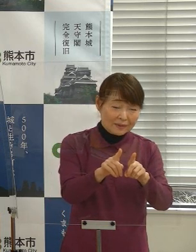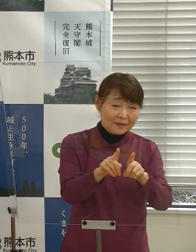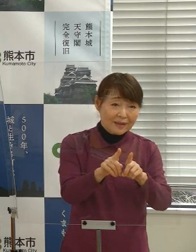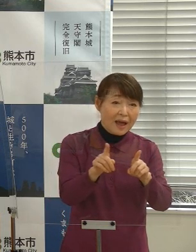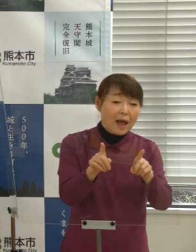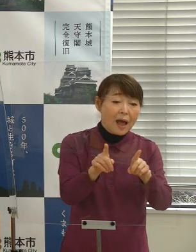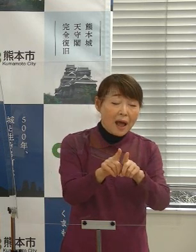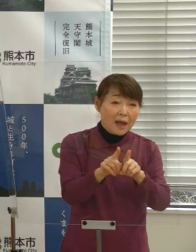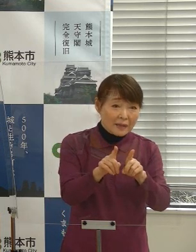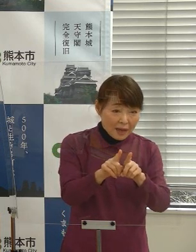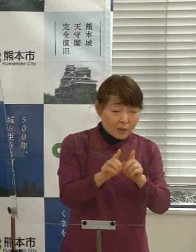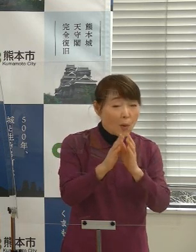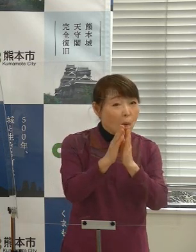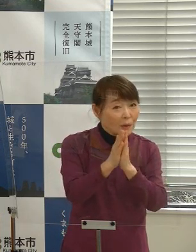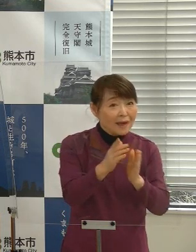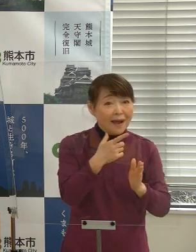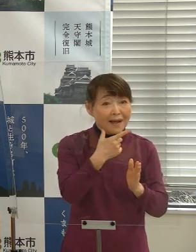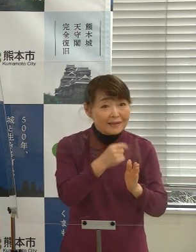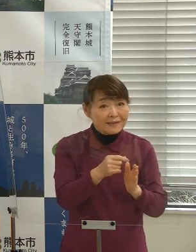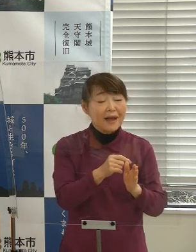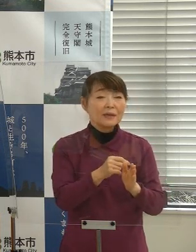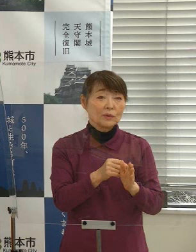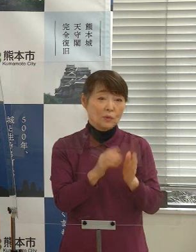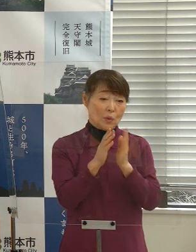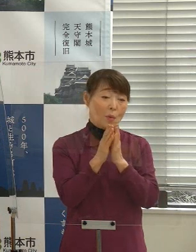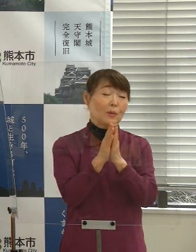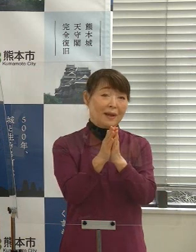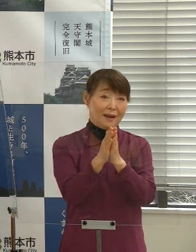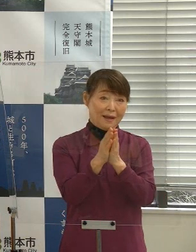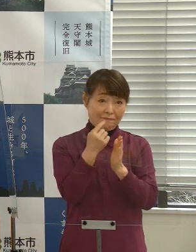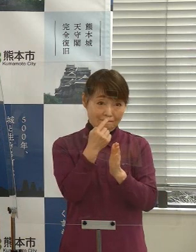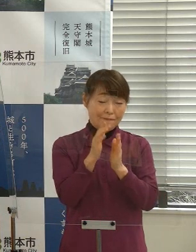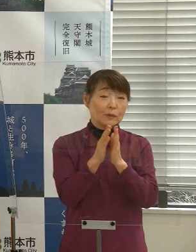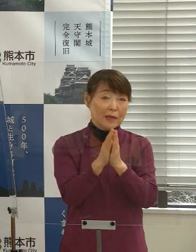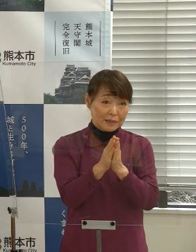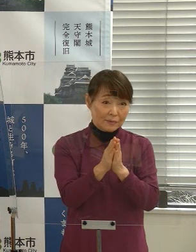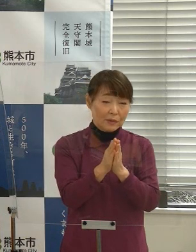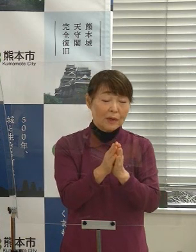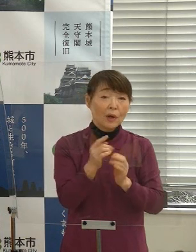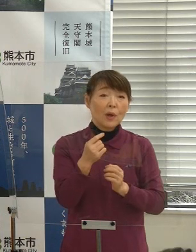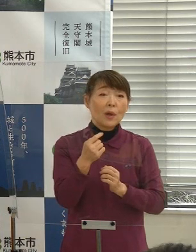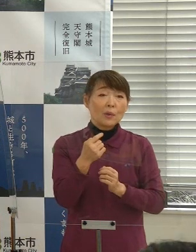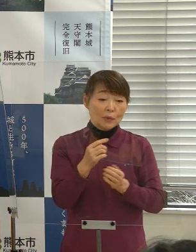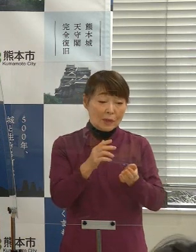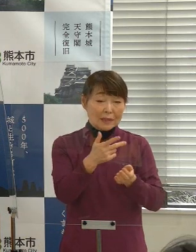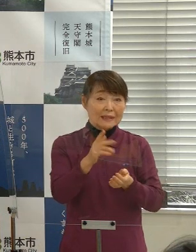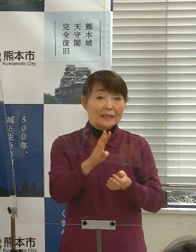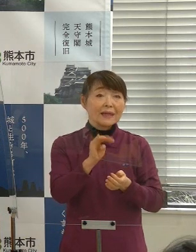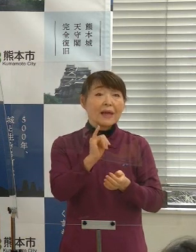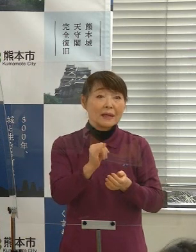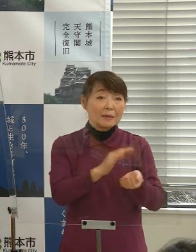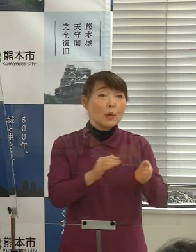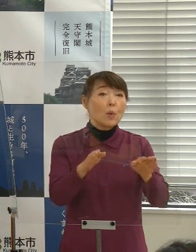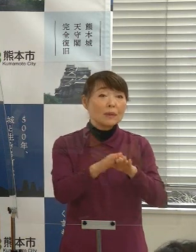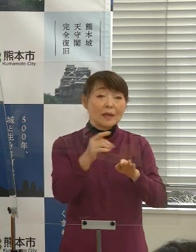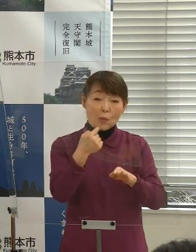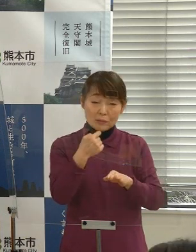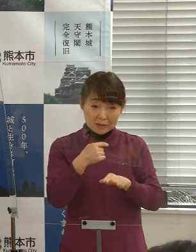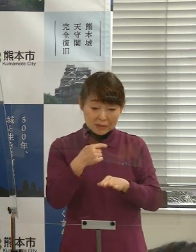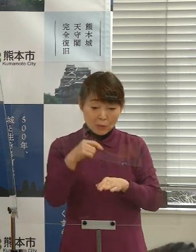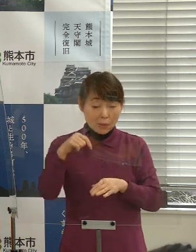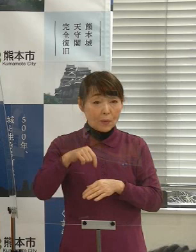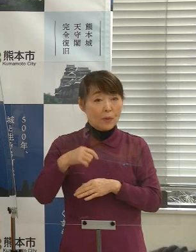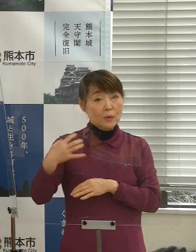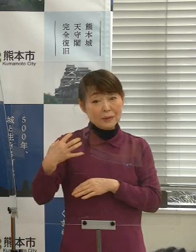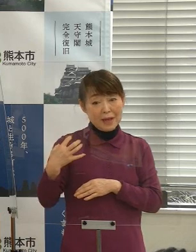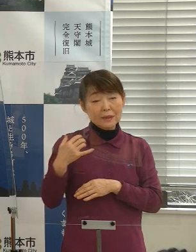指示をしております。ですので慈恵病院の方にも、うちの担当者が出向きましてですね、まず文